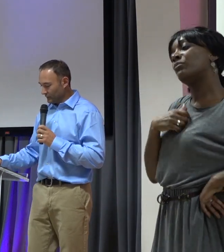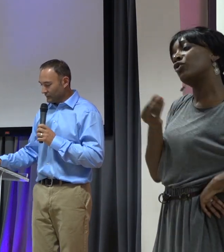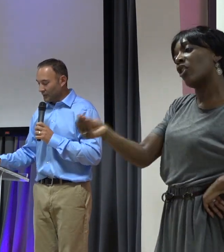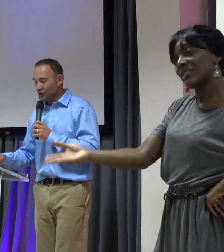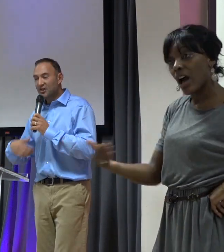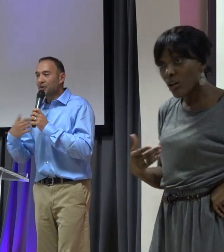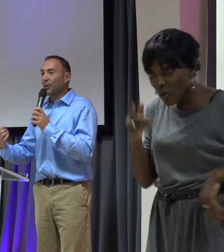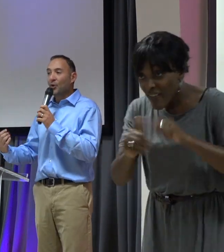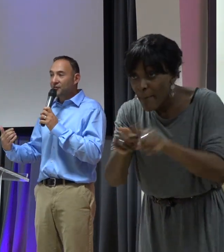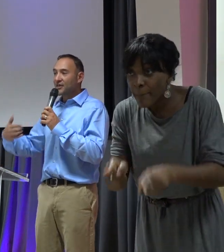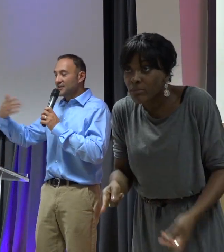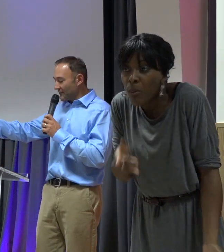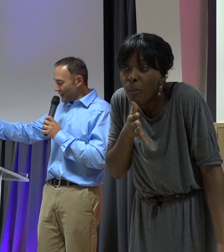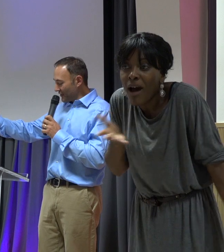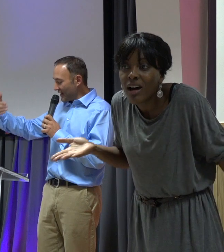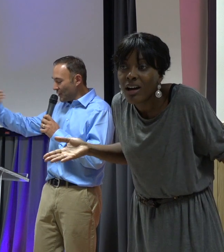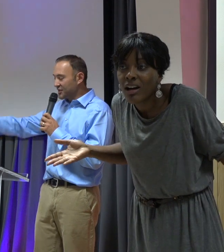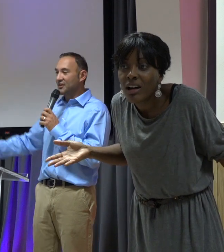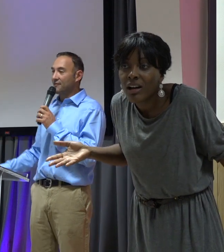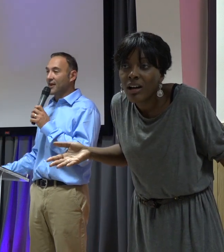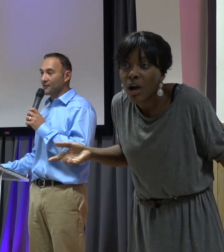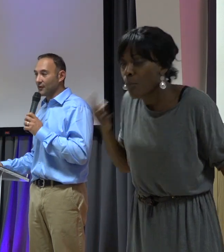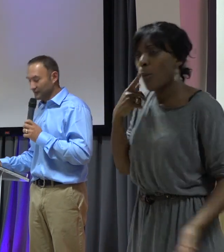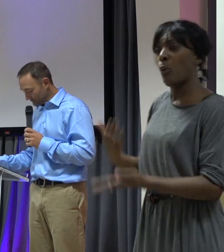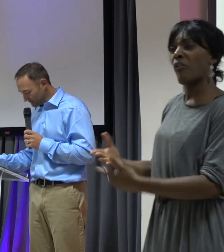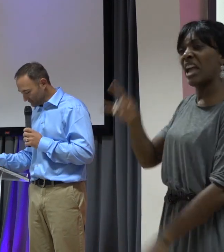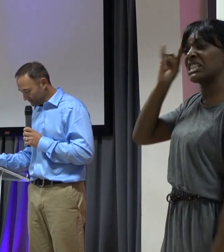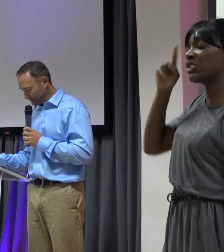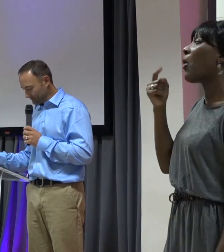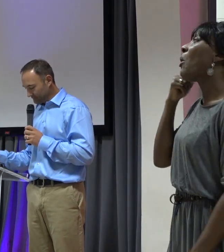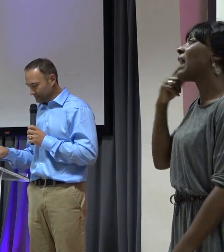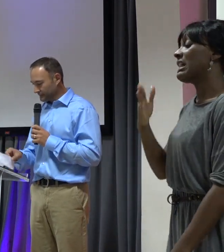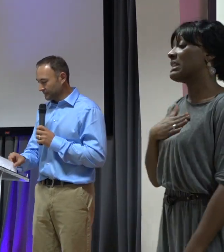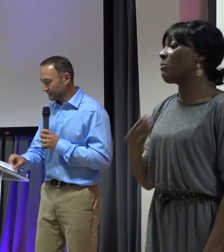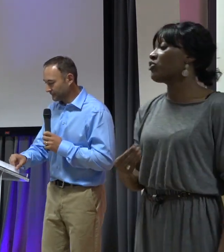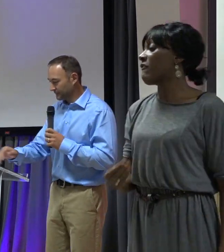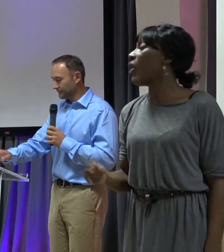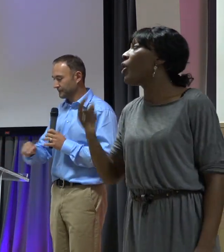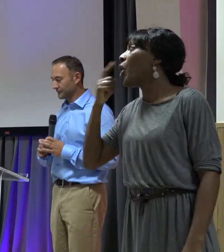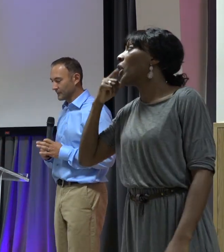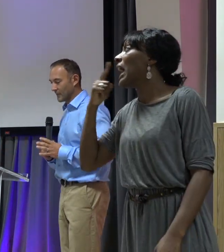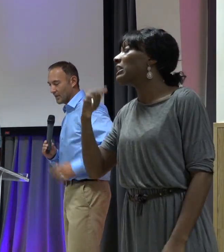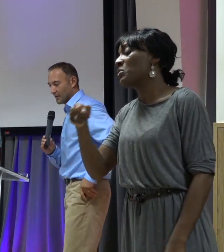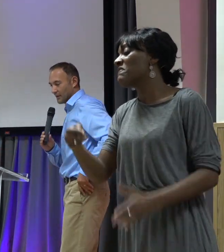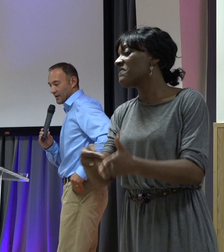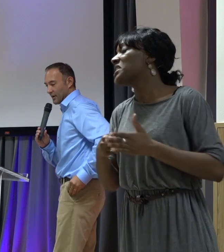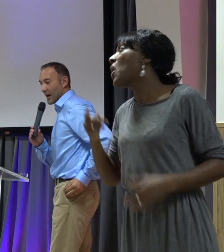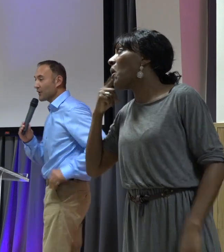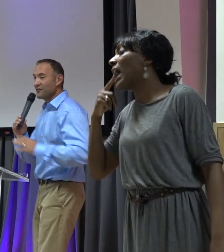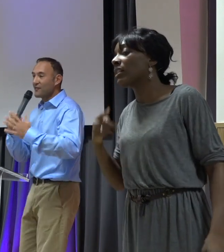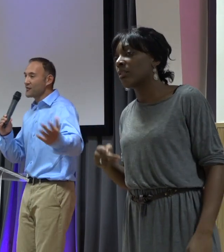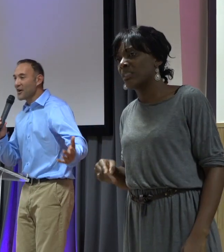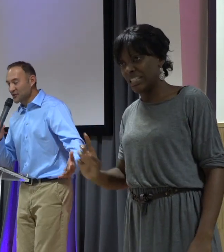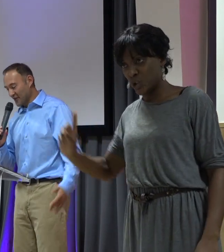qu'il a traversé, just to prove to the devil that juste he pour would stay prouver faithful? au diable qui resterait fidèle? I